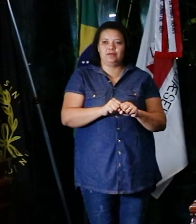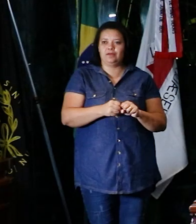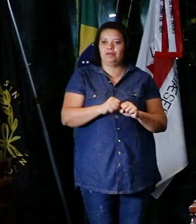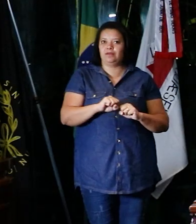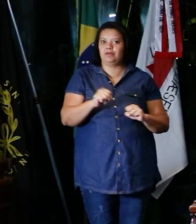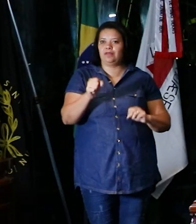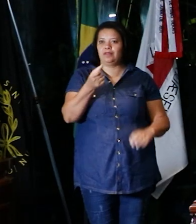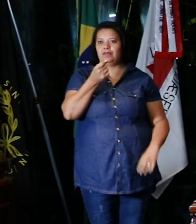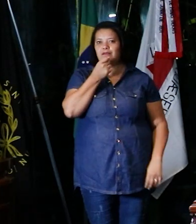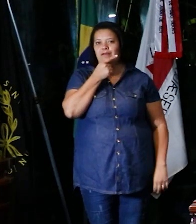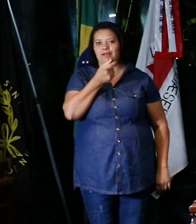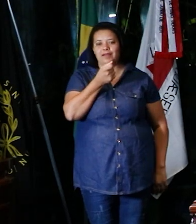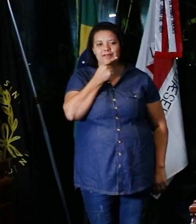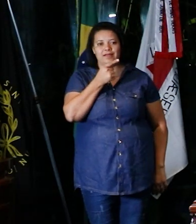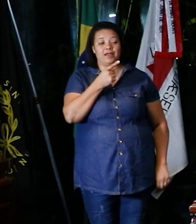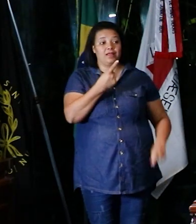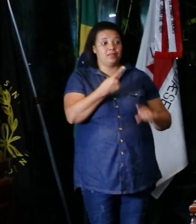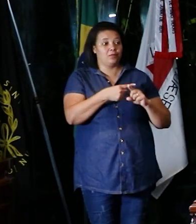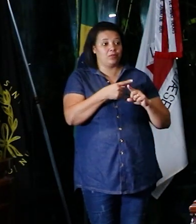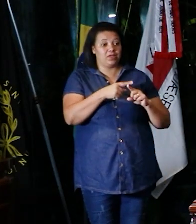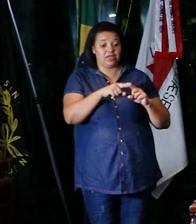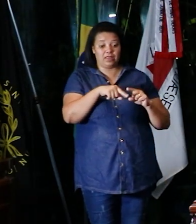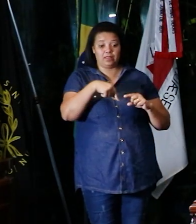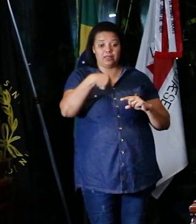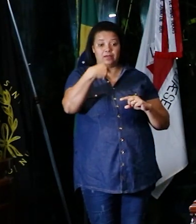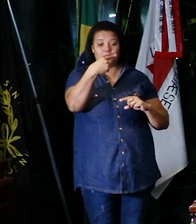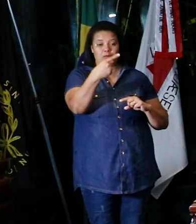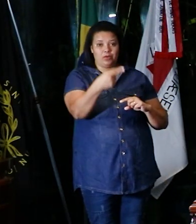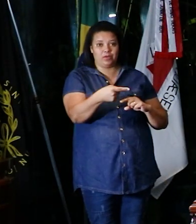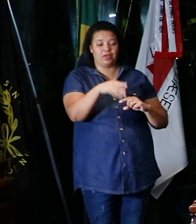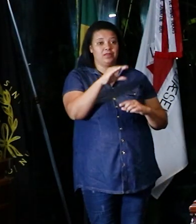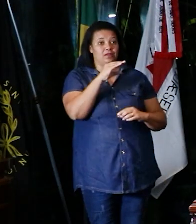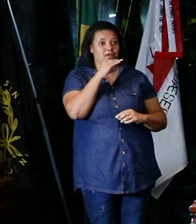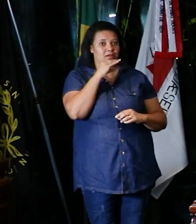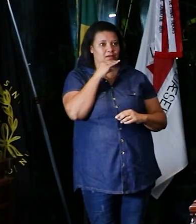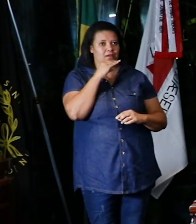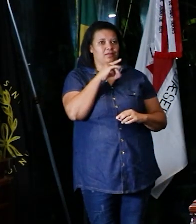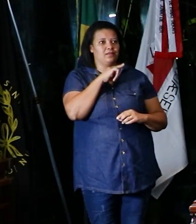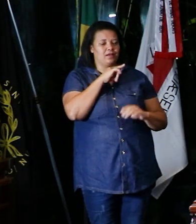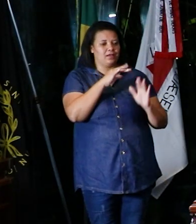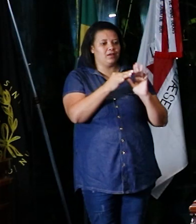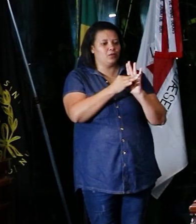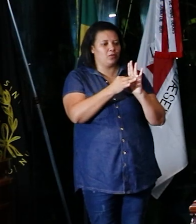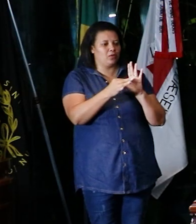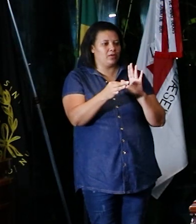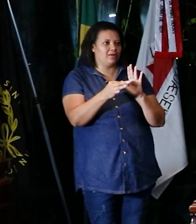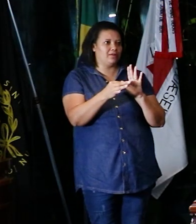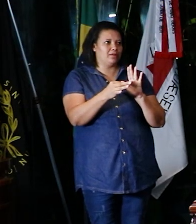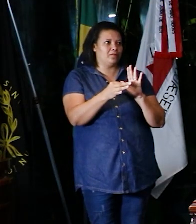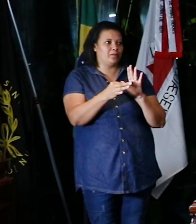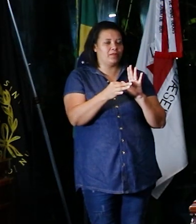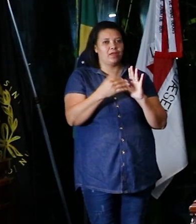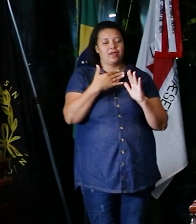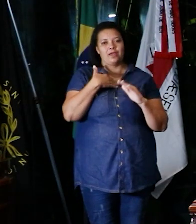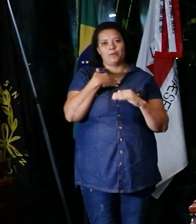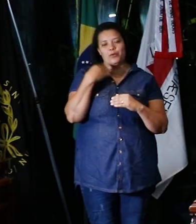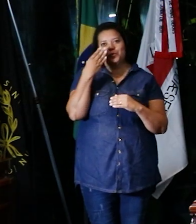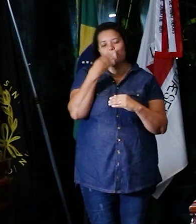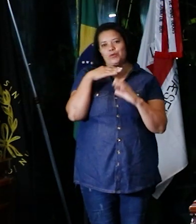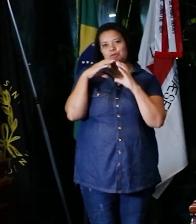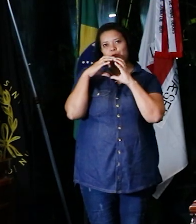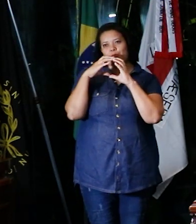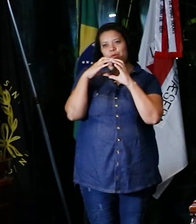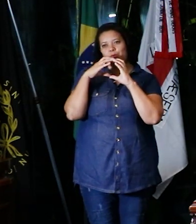muito engraçado porque lá na frente ele tem crônicas falando: ah, meu doce de coco, ah,